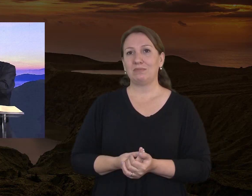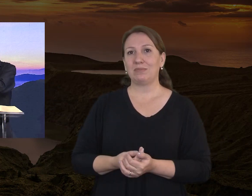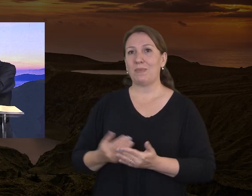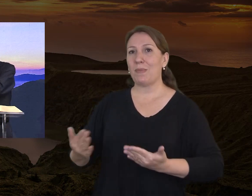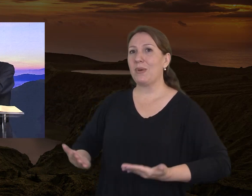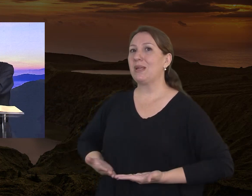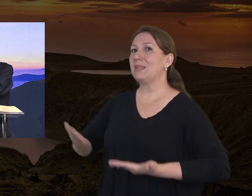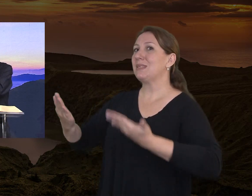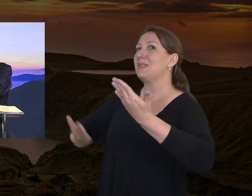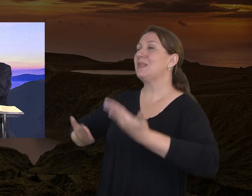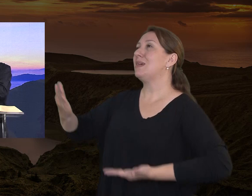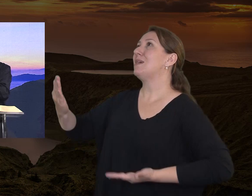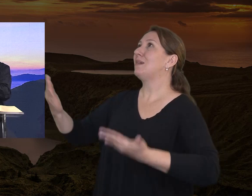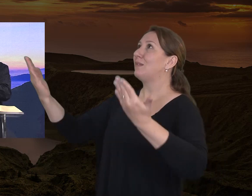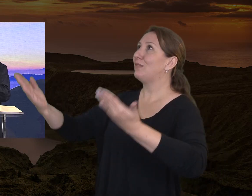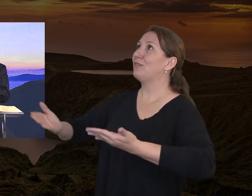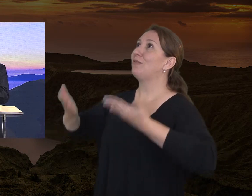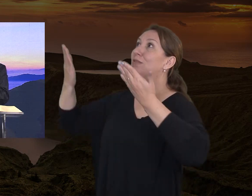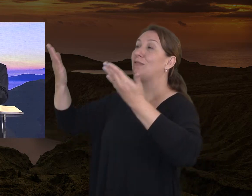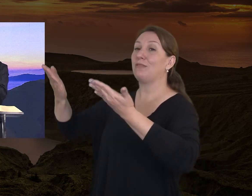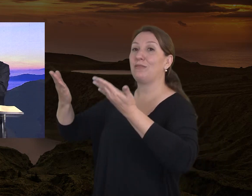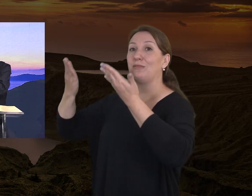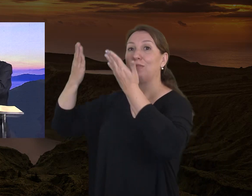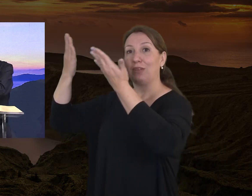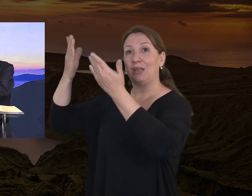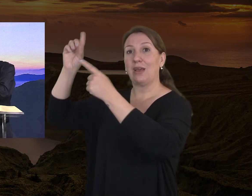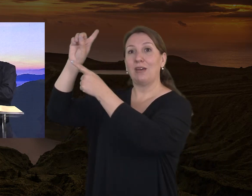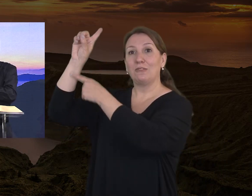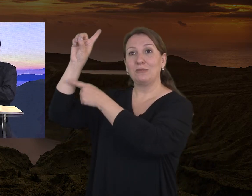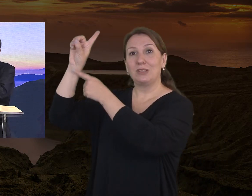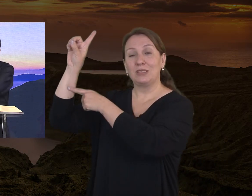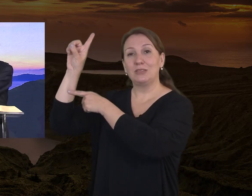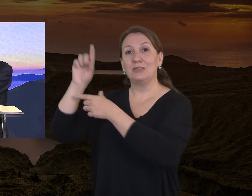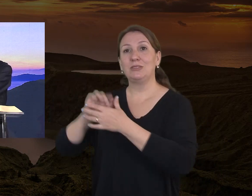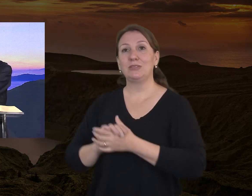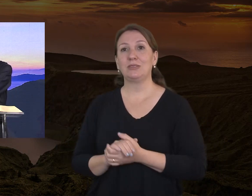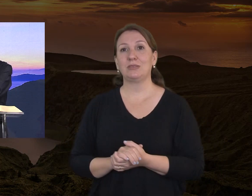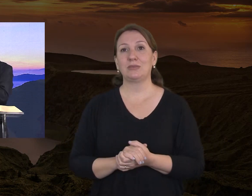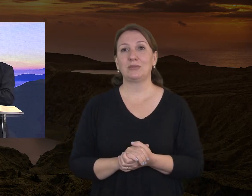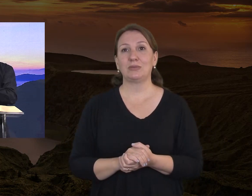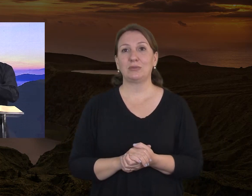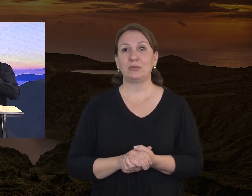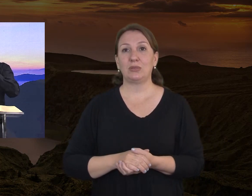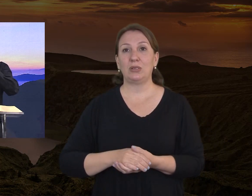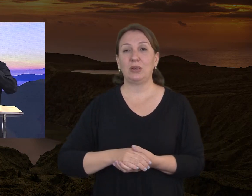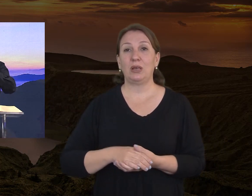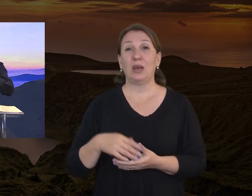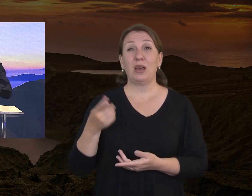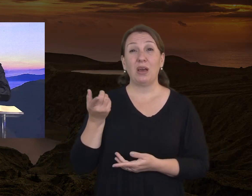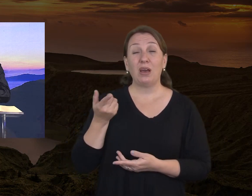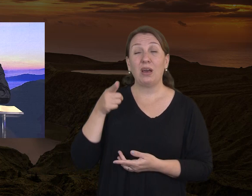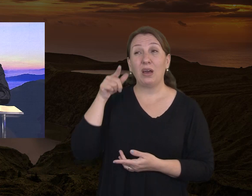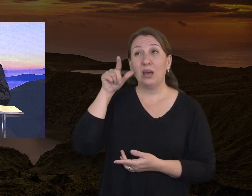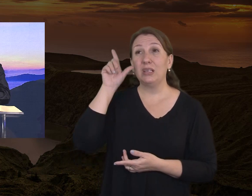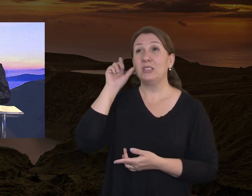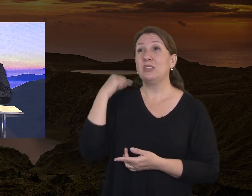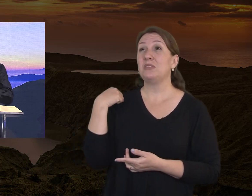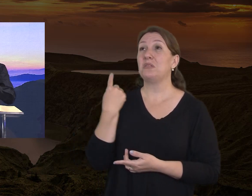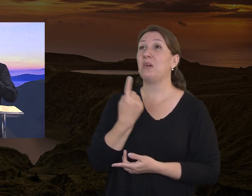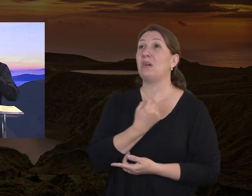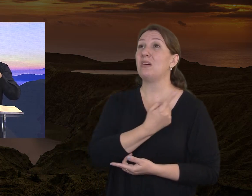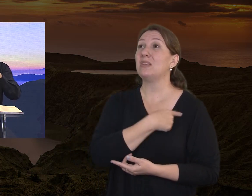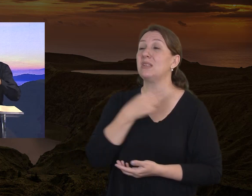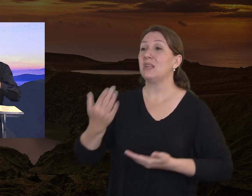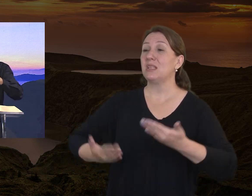estava no campo, como um boi no campo, você trabalhava no mundo, mas agora você está na casa de